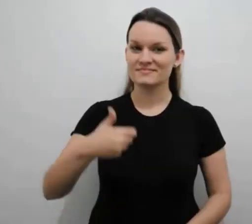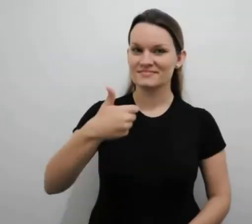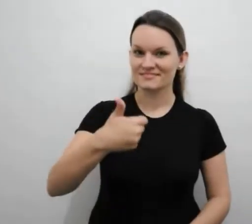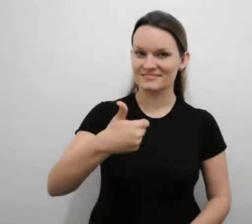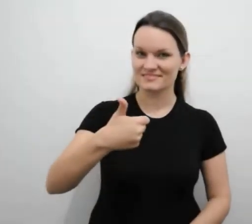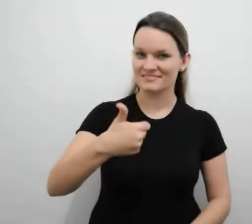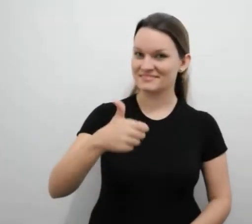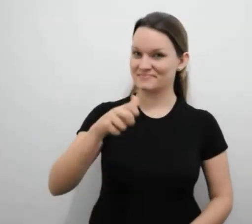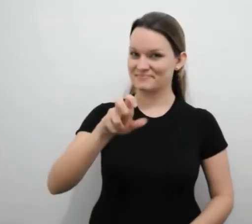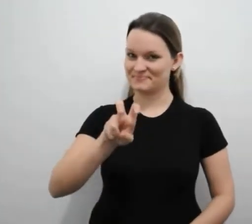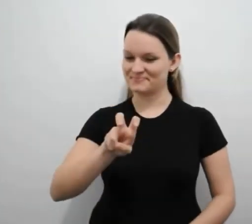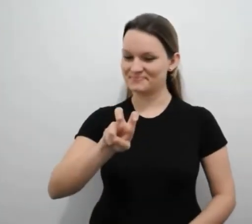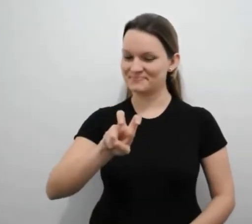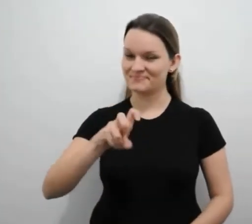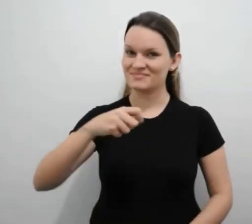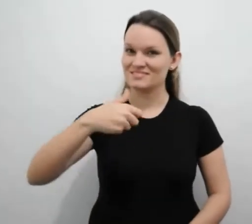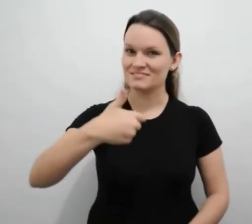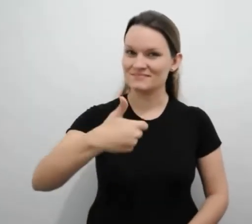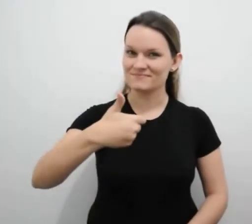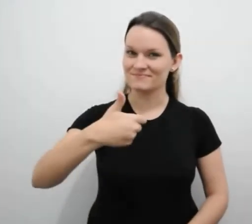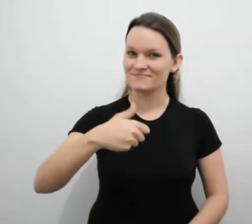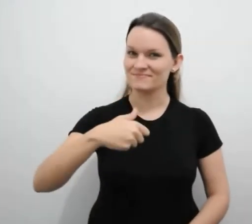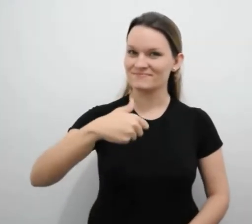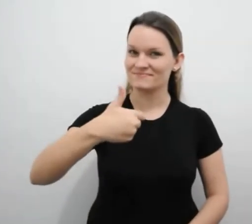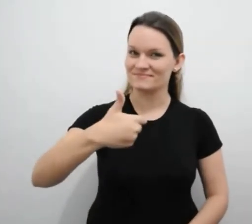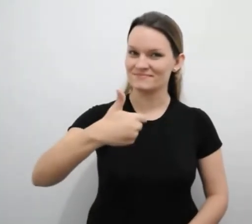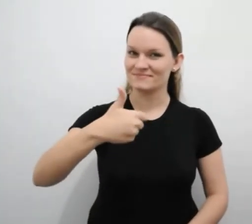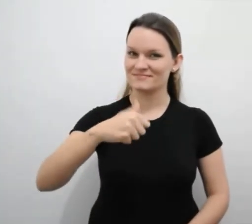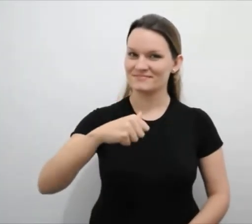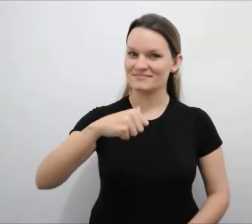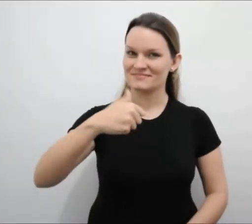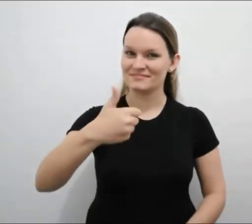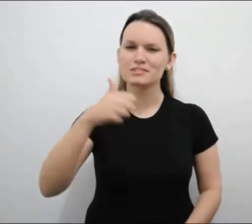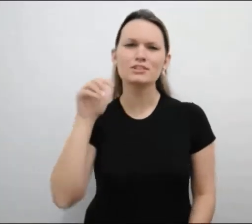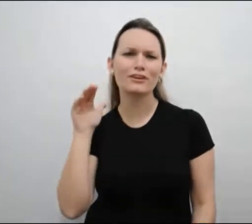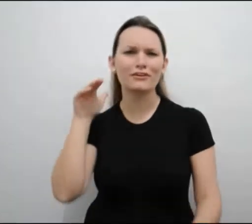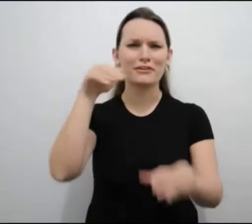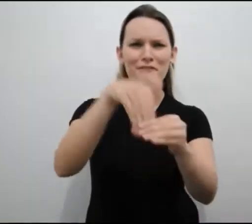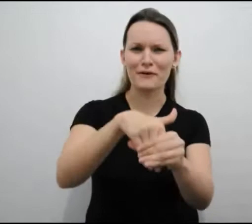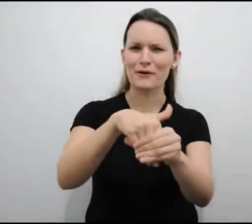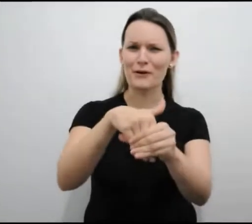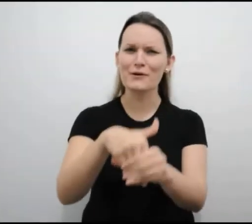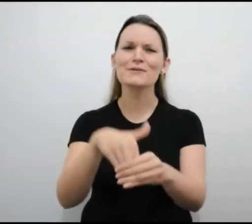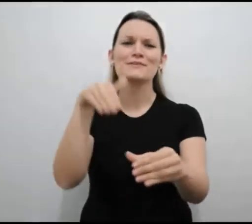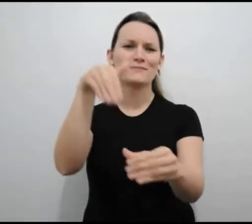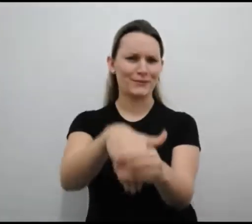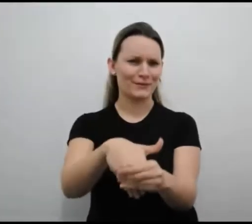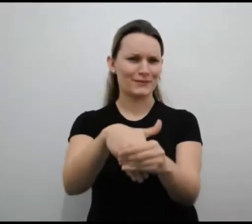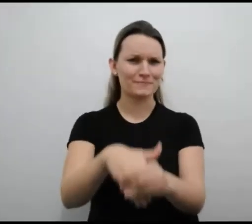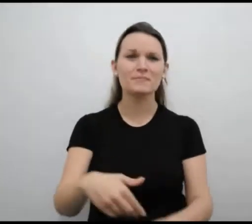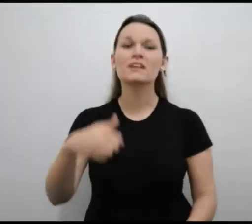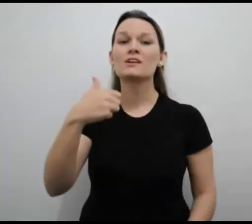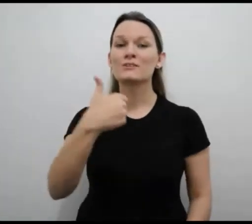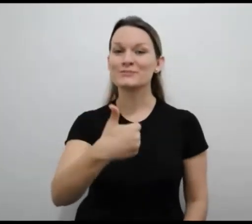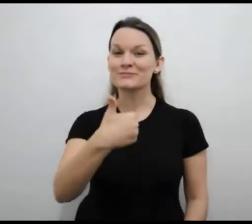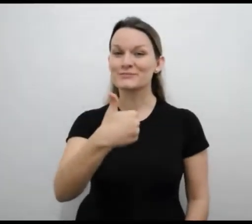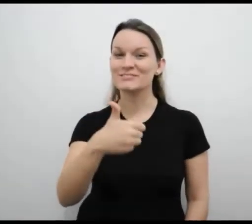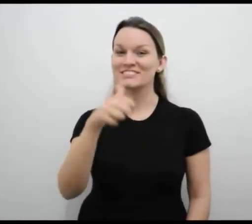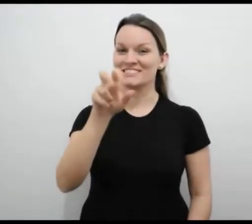Que 111 eu vou votar, que 111 eu vou votar. Vote certo, consciente para o bem de Jaraguá.